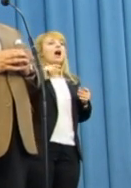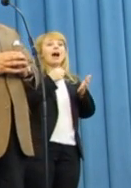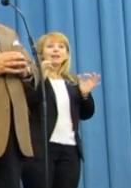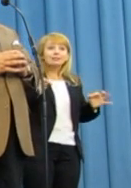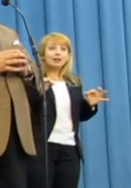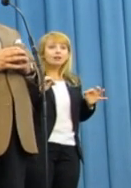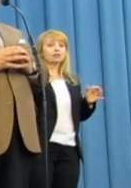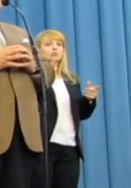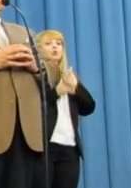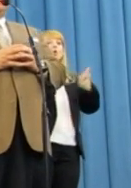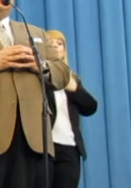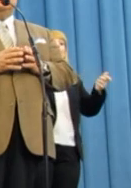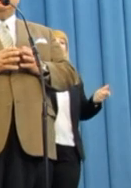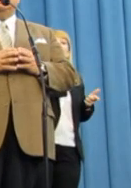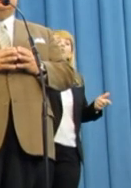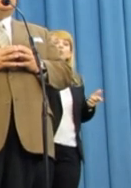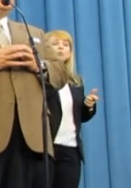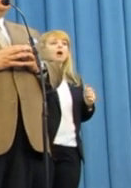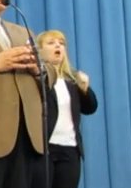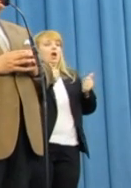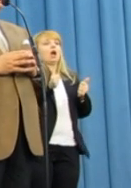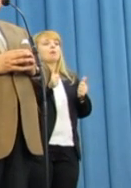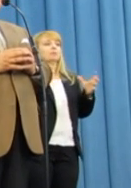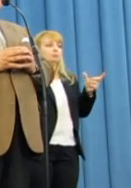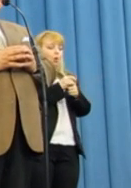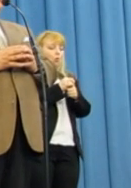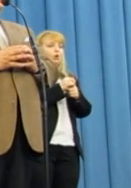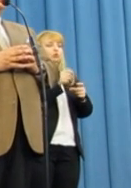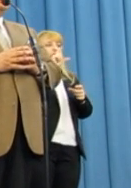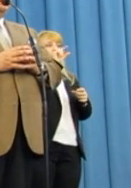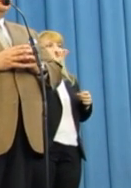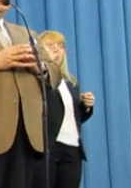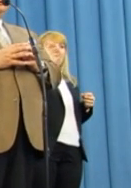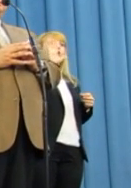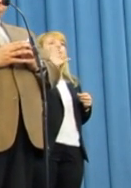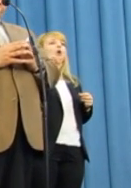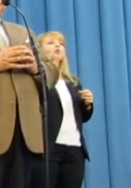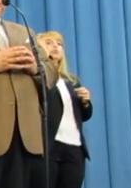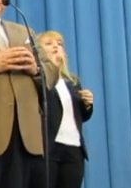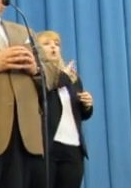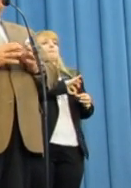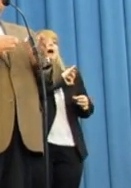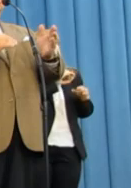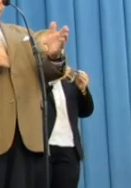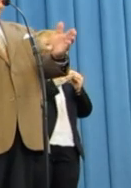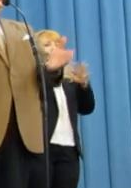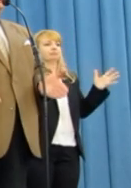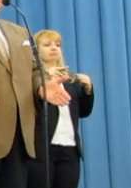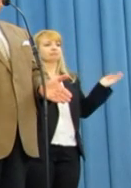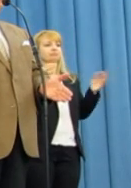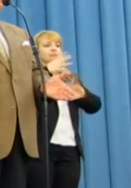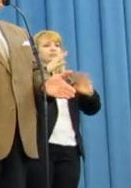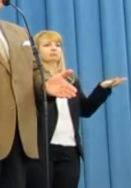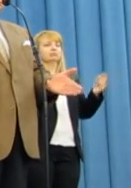próby, aby zintegrować Platformę, która mu się rozchodzi, ale oczywiście jak integruje Platformę, no to wychodzą